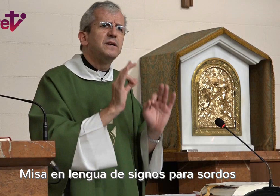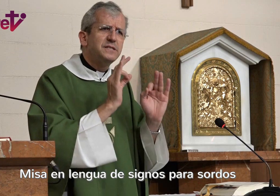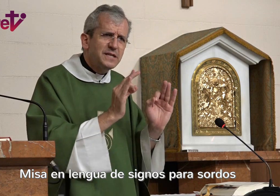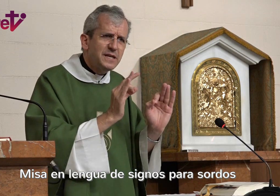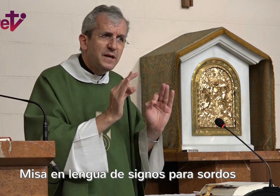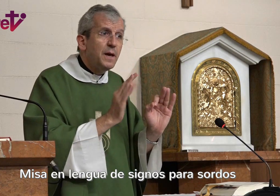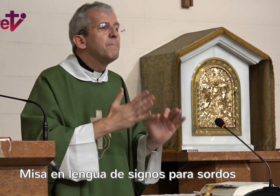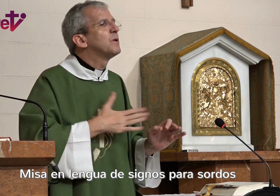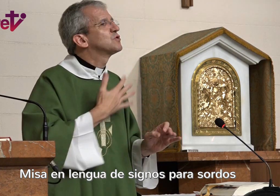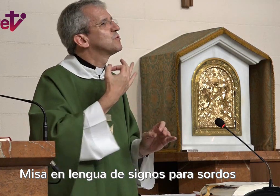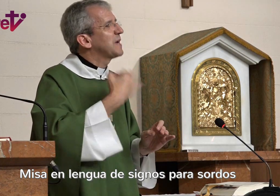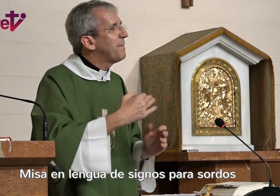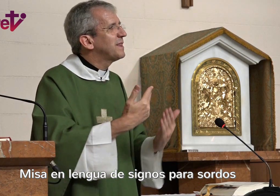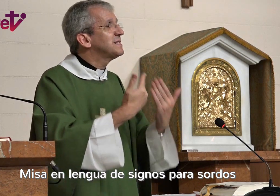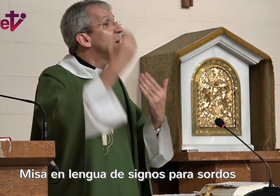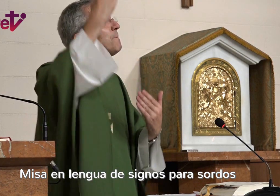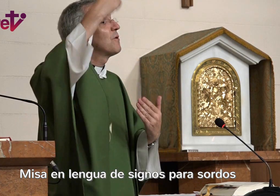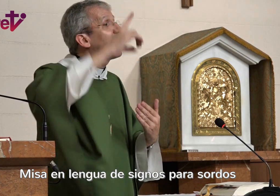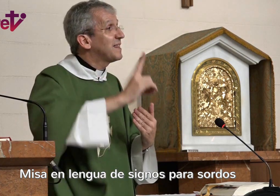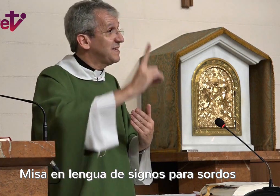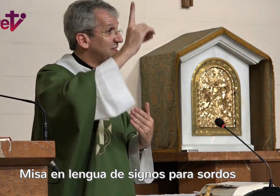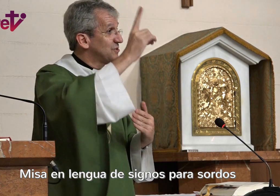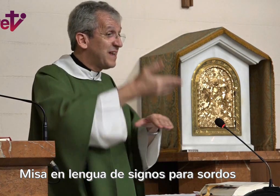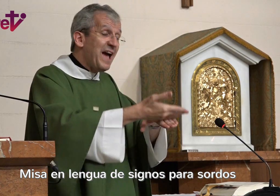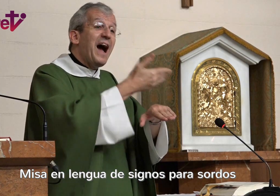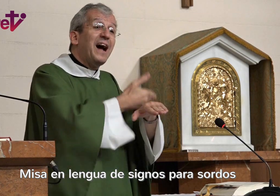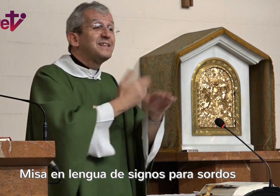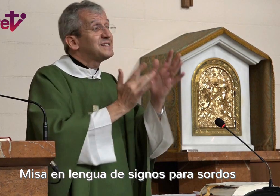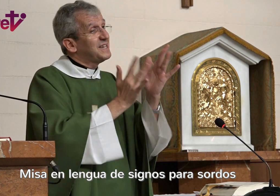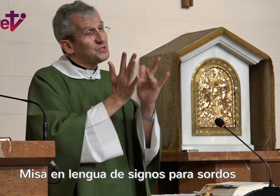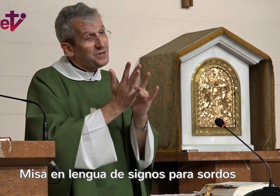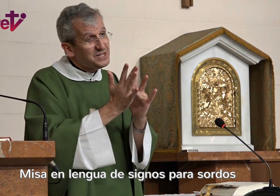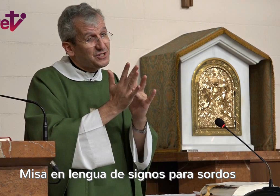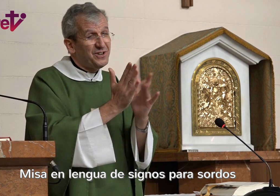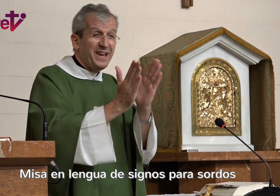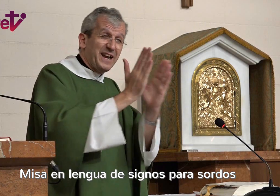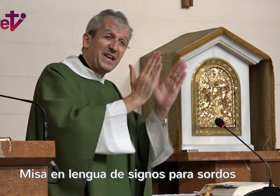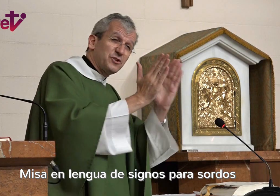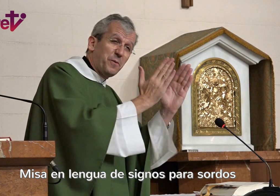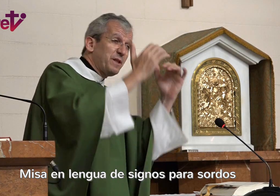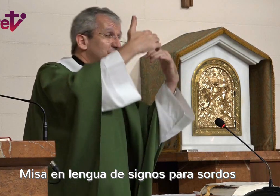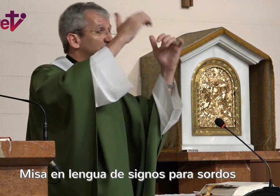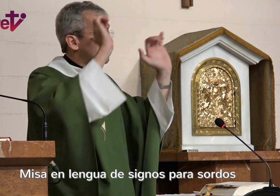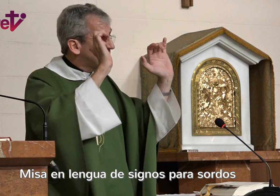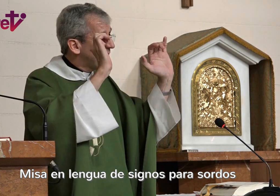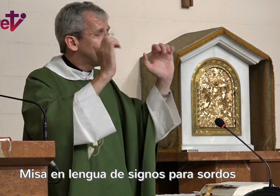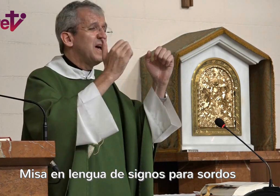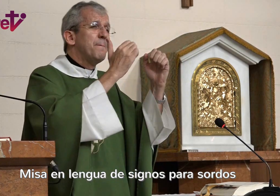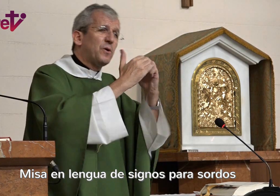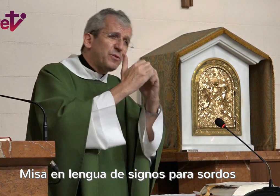sí pero somos capaces por la gracia de Dios antes de Jesucristo en aquellos momentos de Moisés por